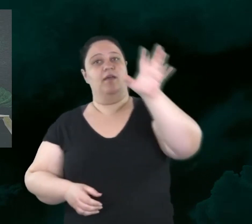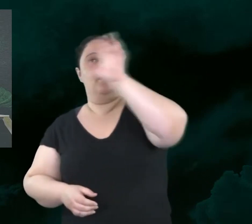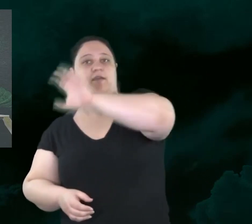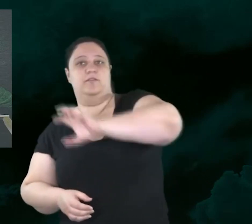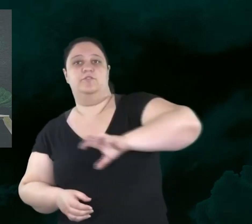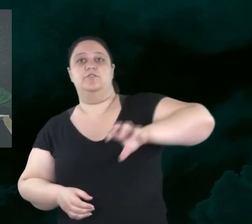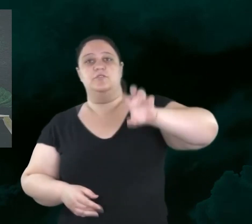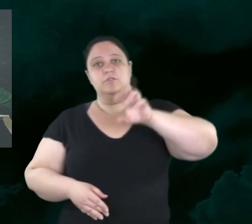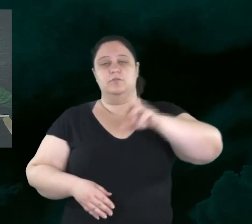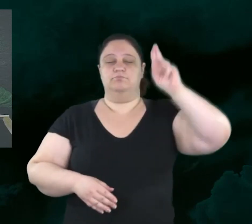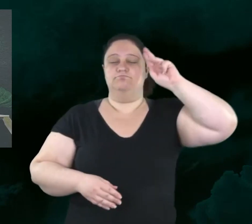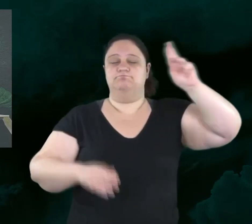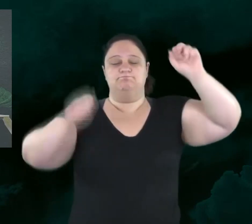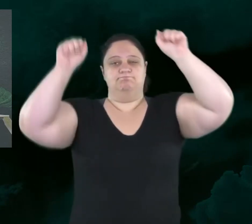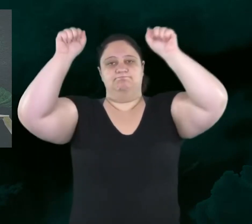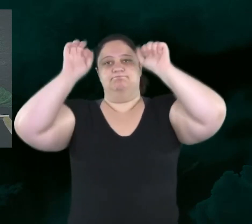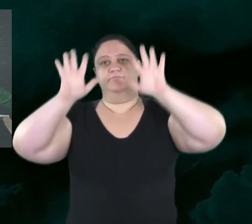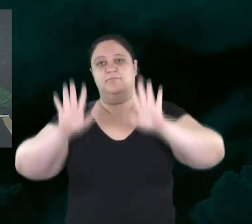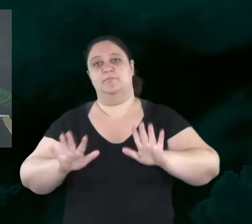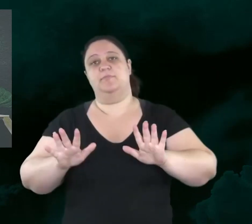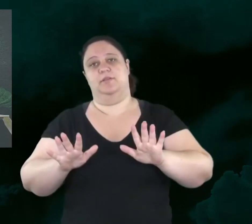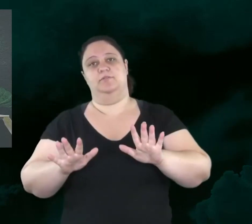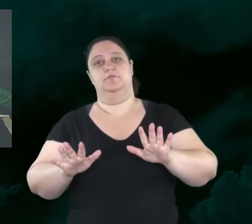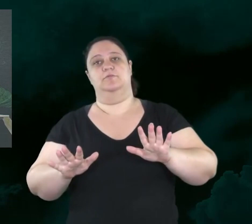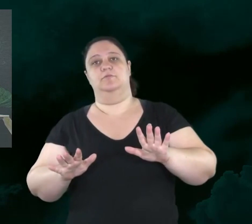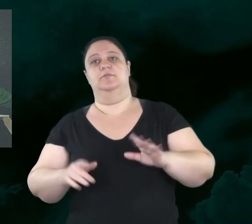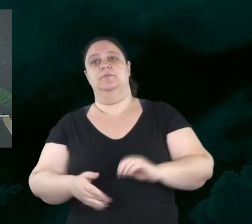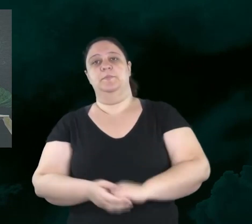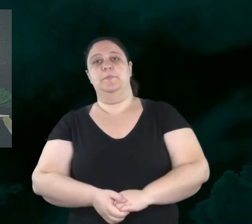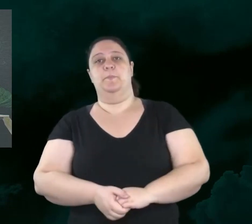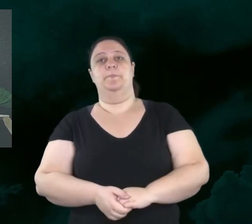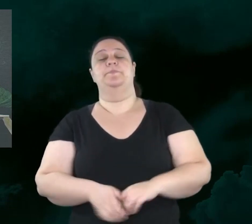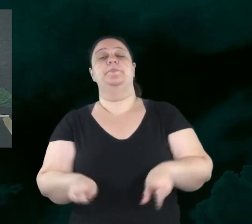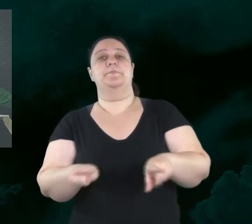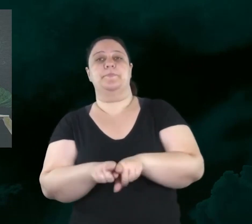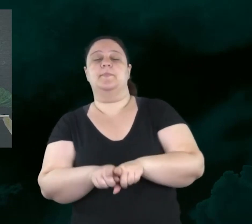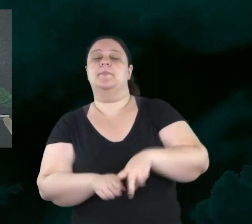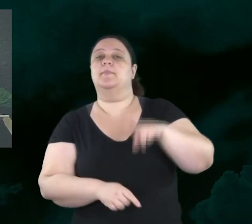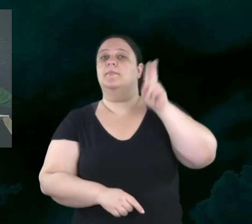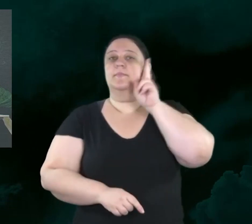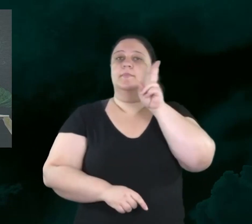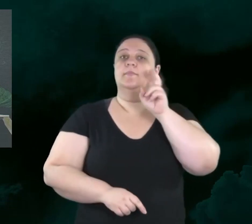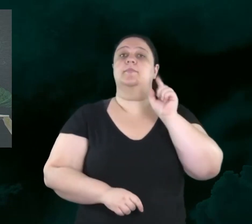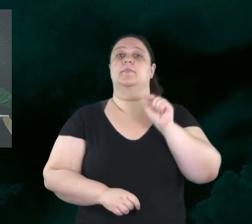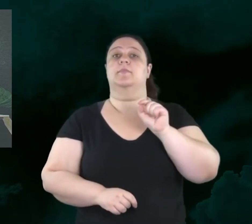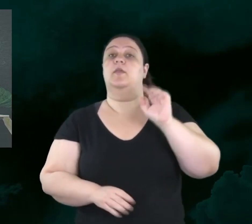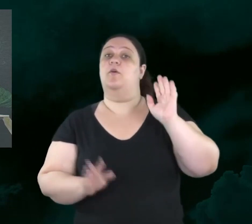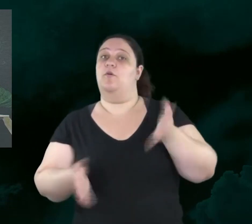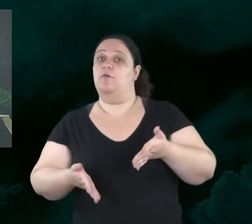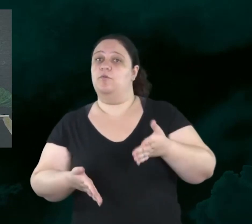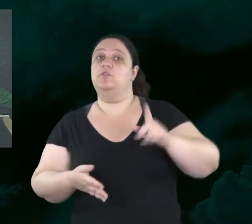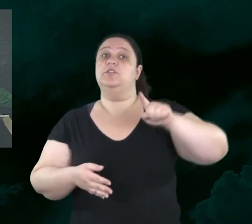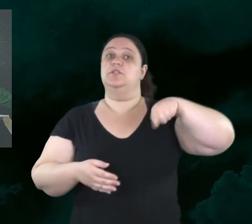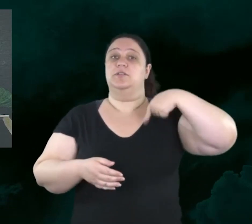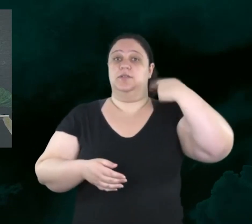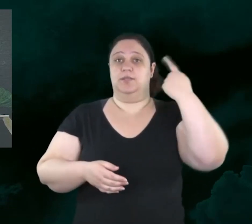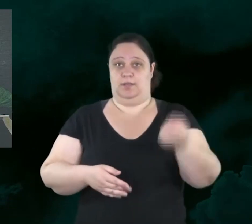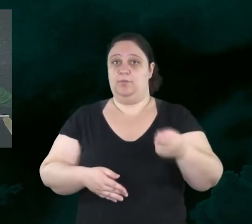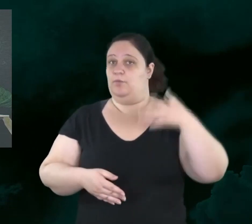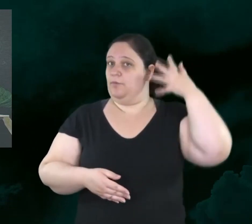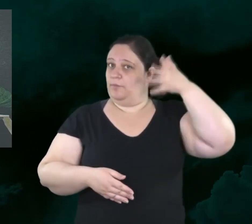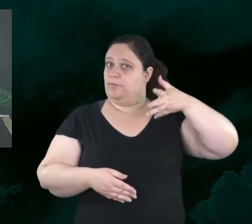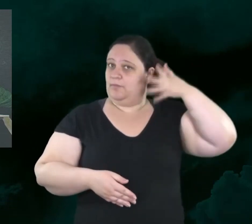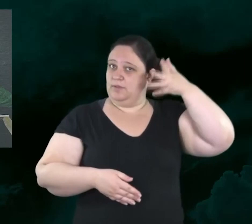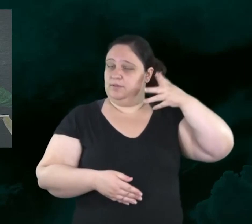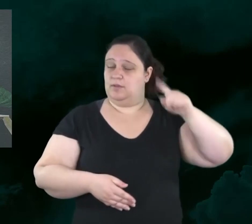possa abençoar a sua obra em todas as regiões. E também lembrando que hoje, logo depois da mensagem de